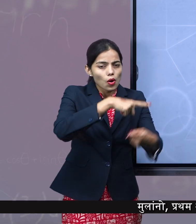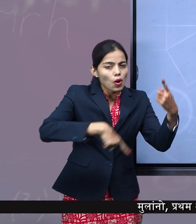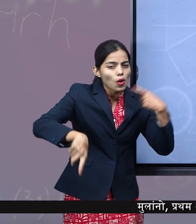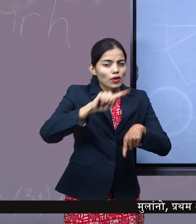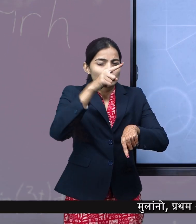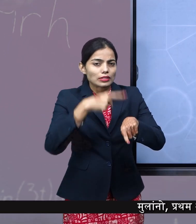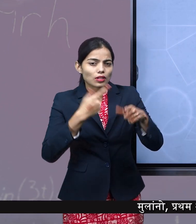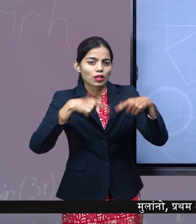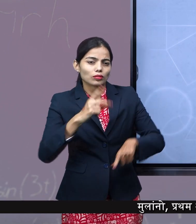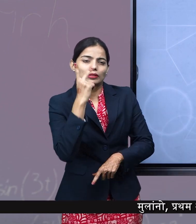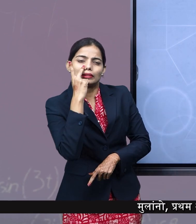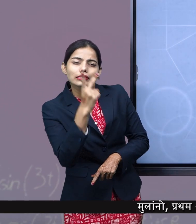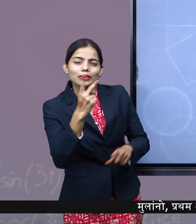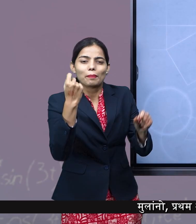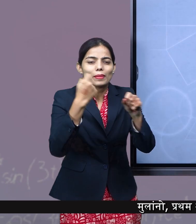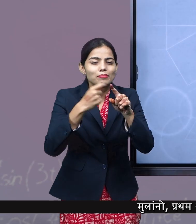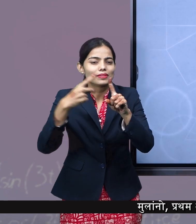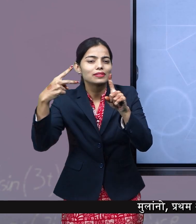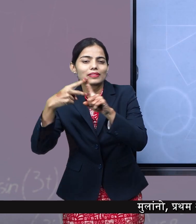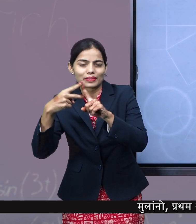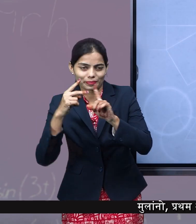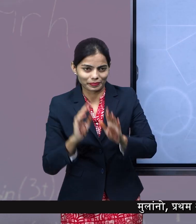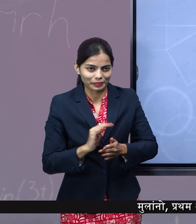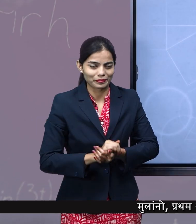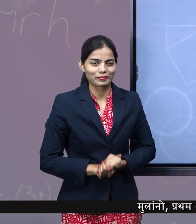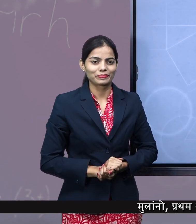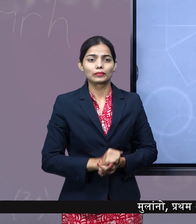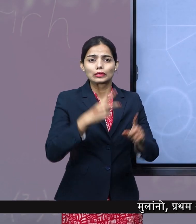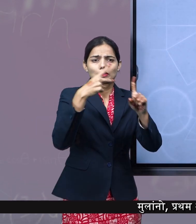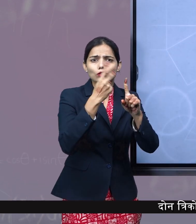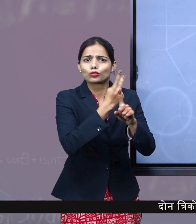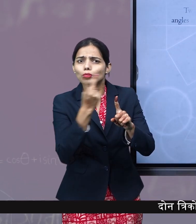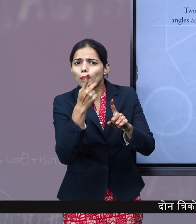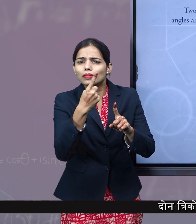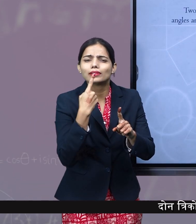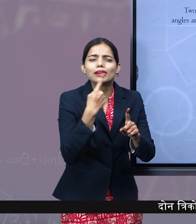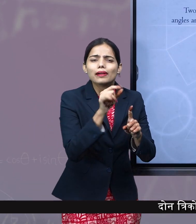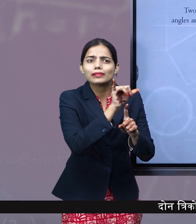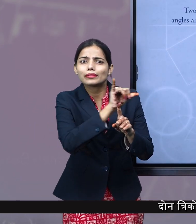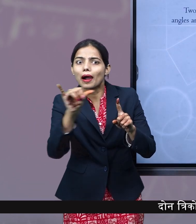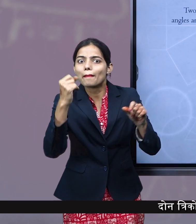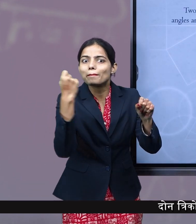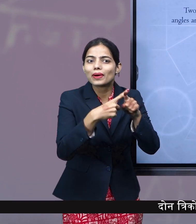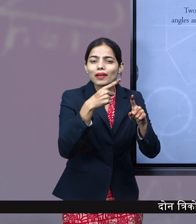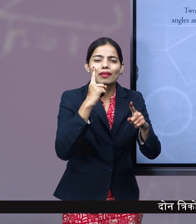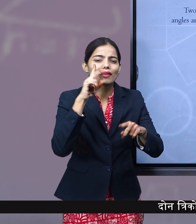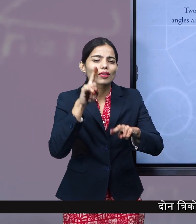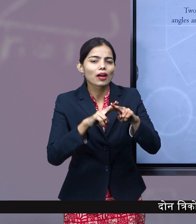मुलांनो, प्रथम आपण त्रिकोणाची एकरूपता पाहूया. दोन त्रिकोणाचे लांबी समान असल्यास,